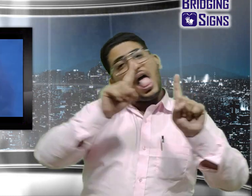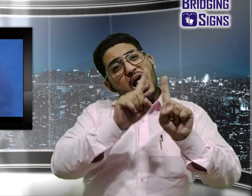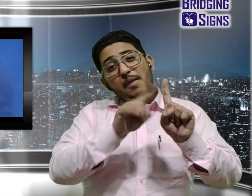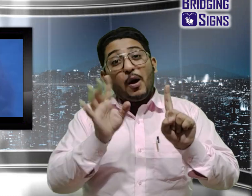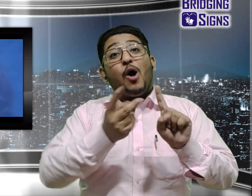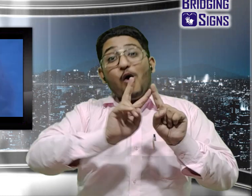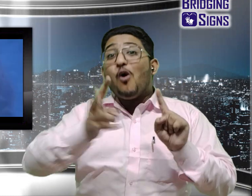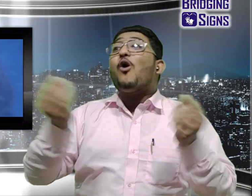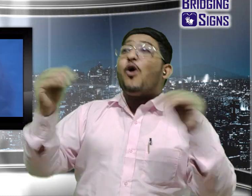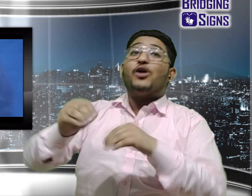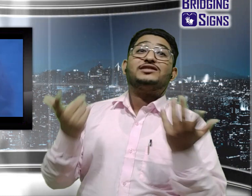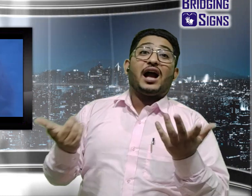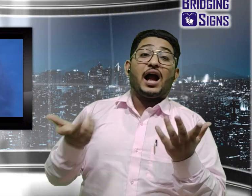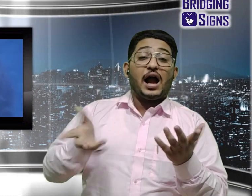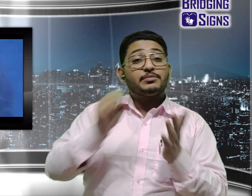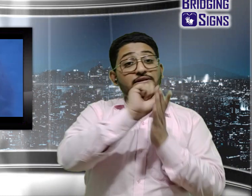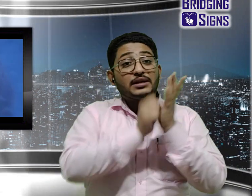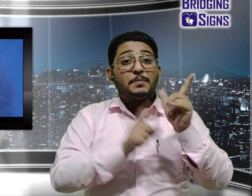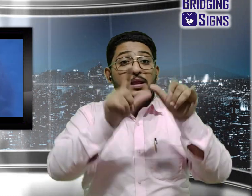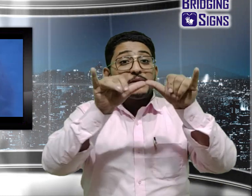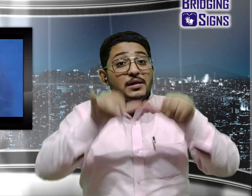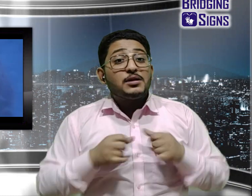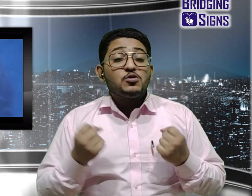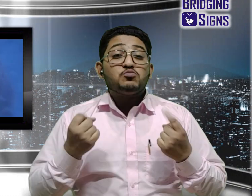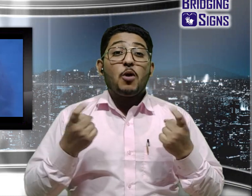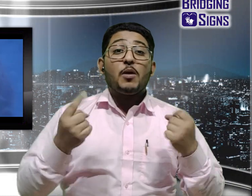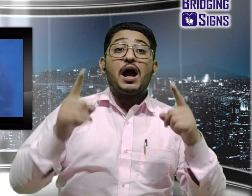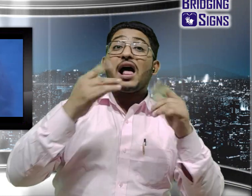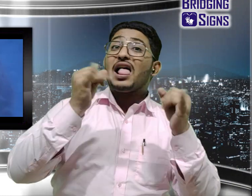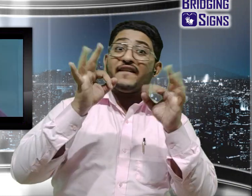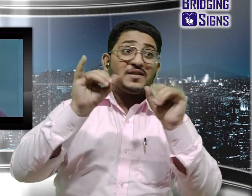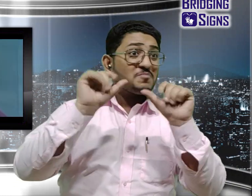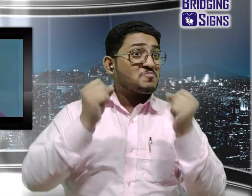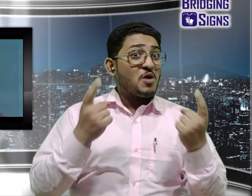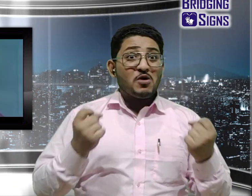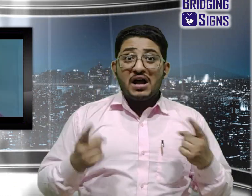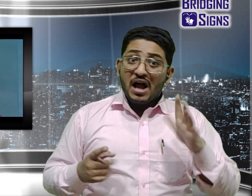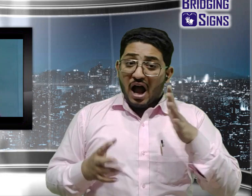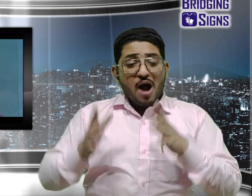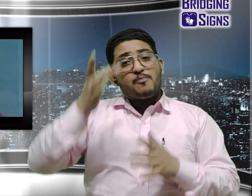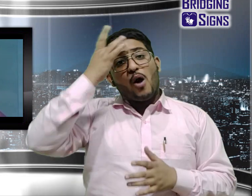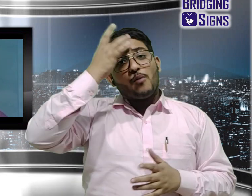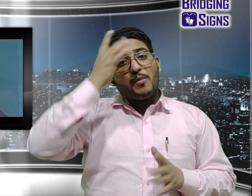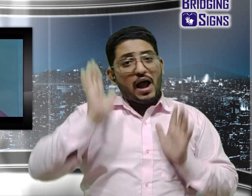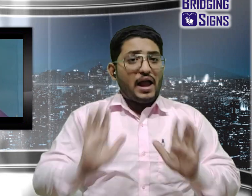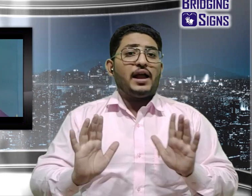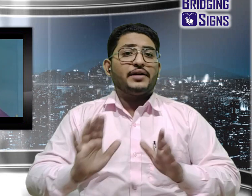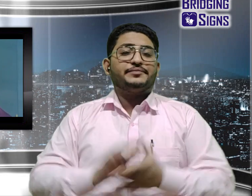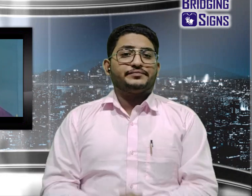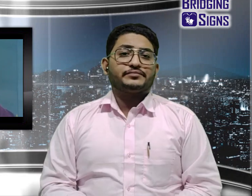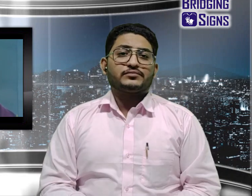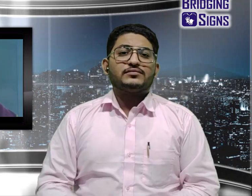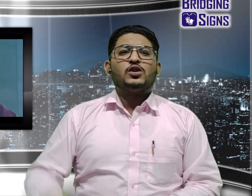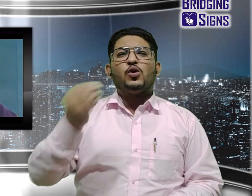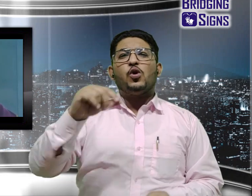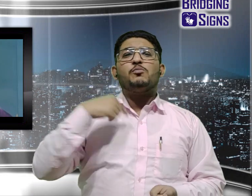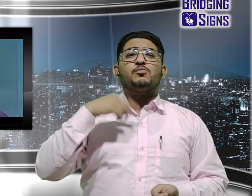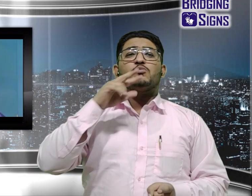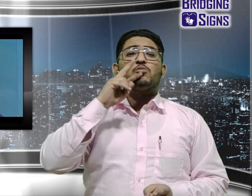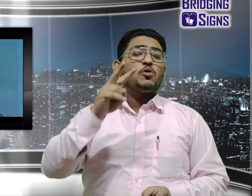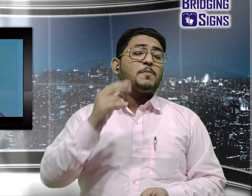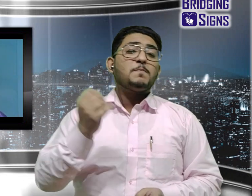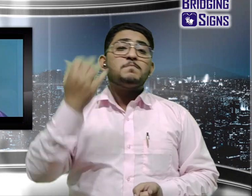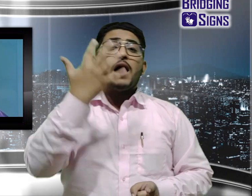तक हम अपने करिकुलम को फिक्स करना नहीं शुरू करेंगे और इसकी तरफ नहीं आगे बढ़ेंगे तो ये बात पॉसिबल नहीं हो सकती। और देखें जी,